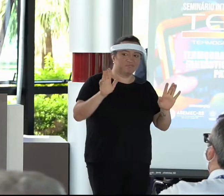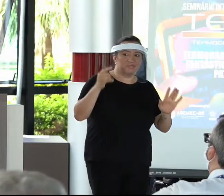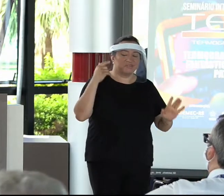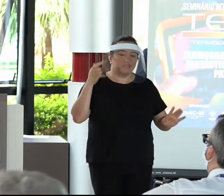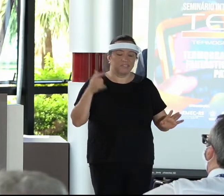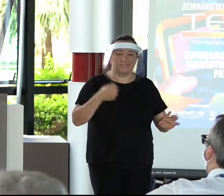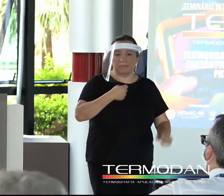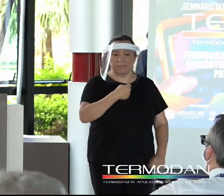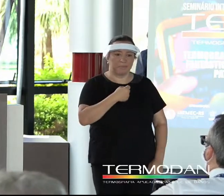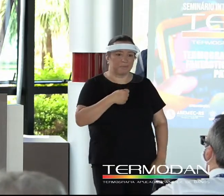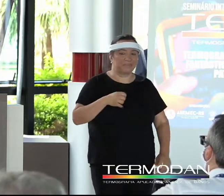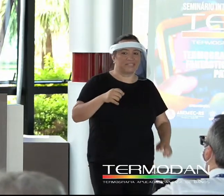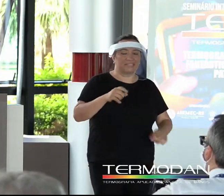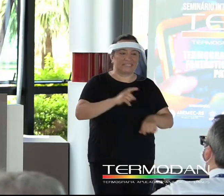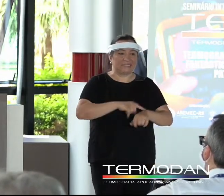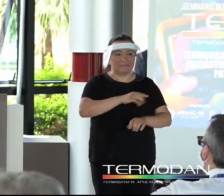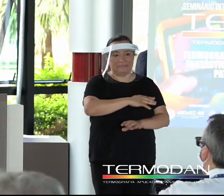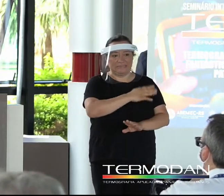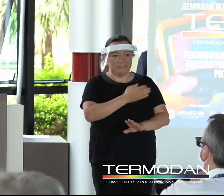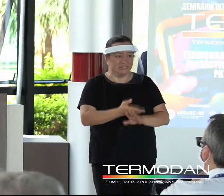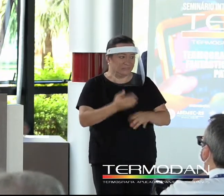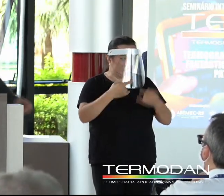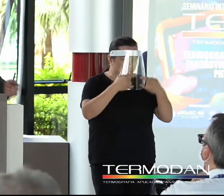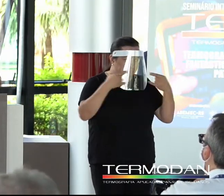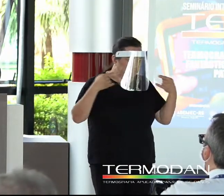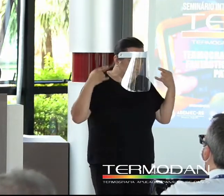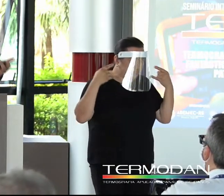máscara, qualquer coisa eu dou uma baixadinha aqui.